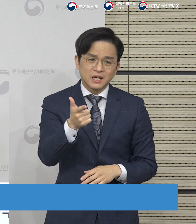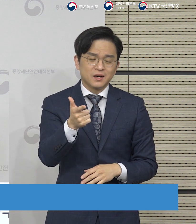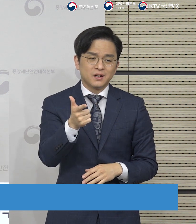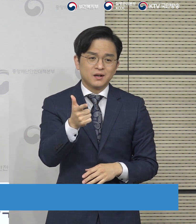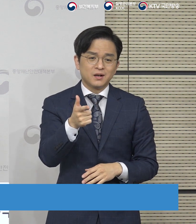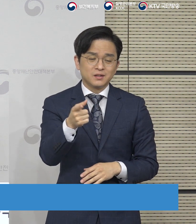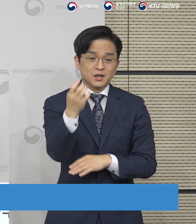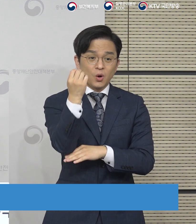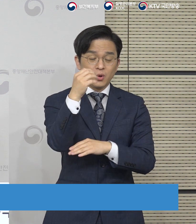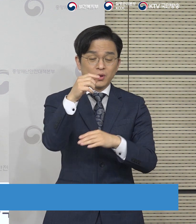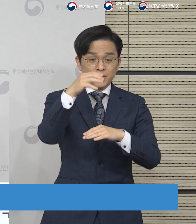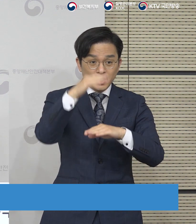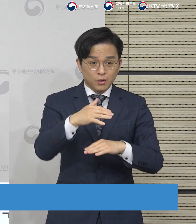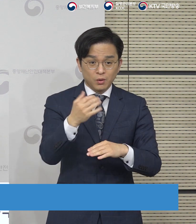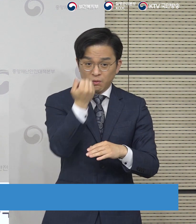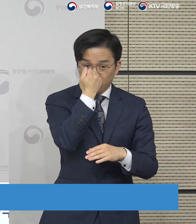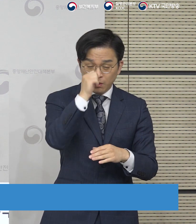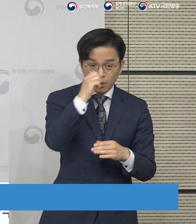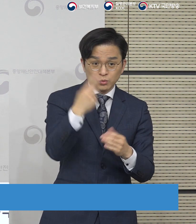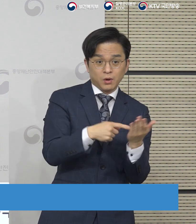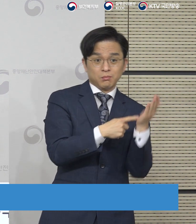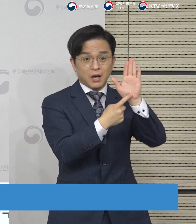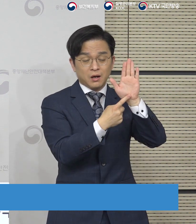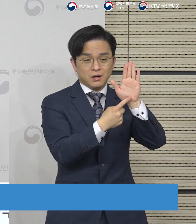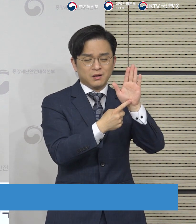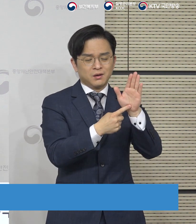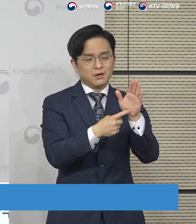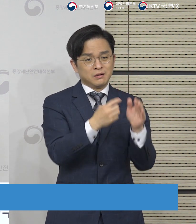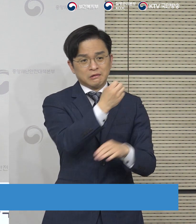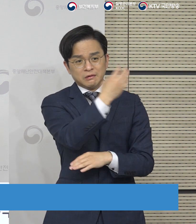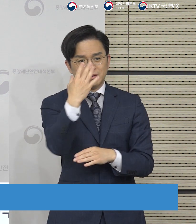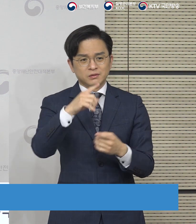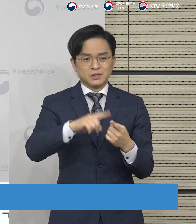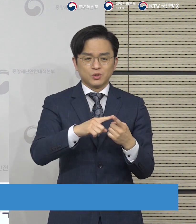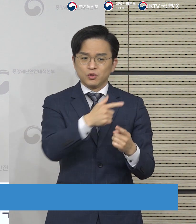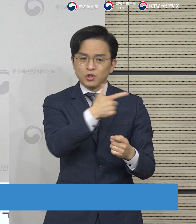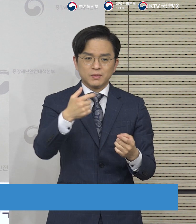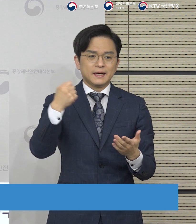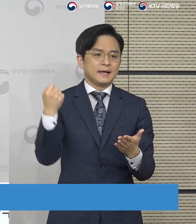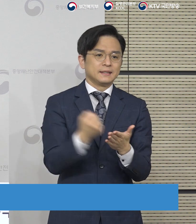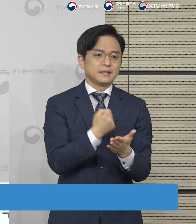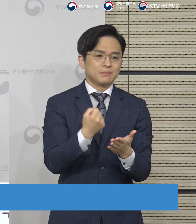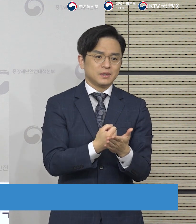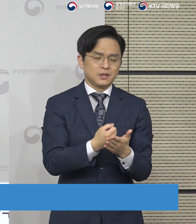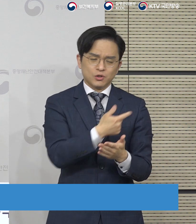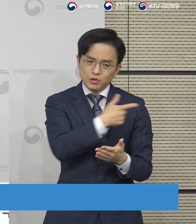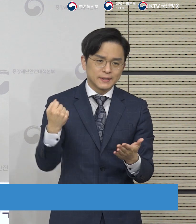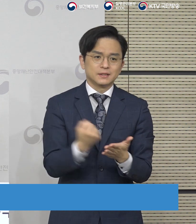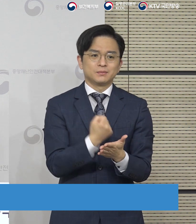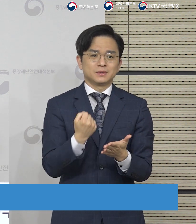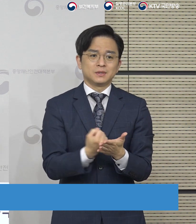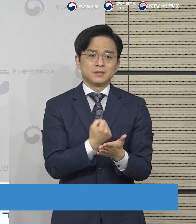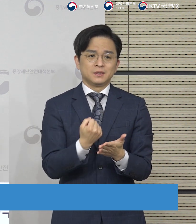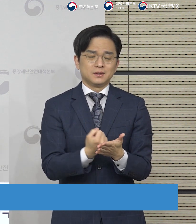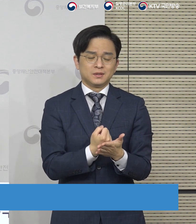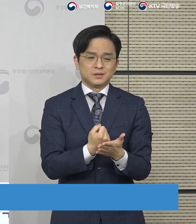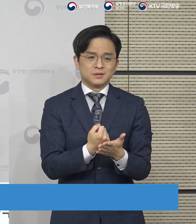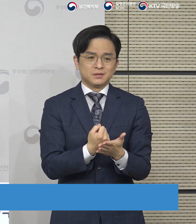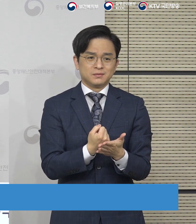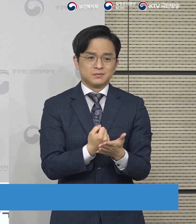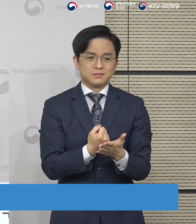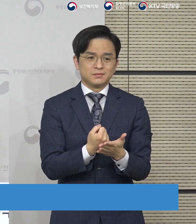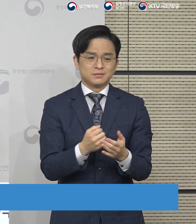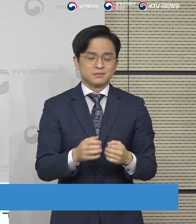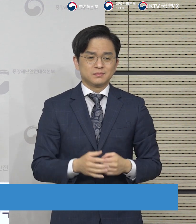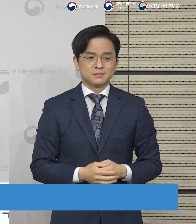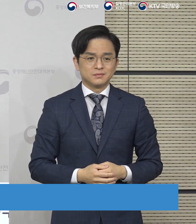충분히 설명하였음에도 불구하고 이러한 보도가 나간 것에 대하여 매우 안타깝고 강한